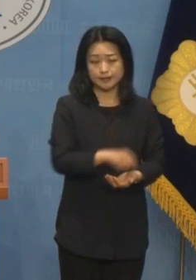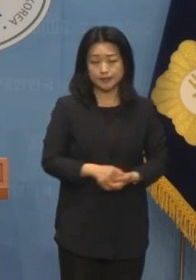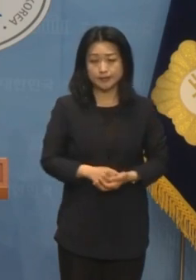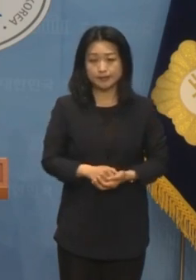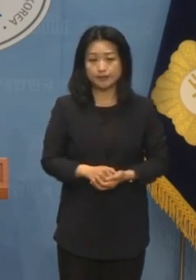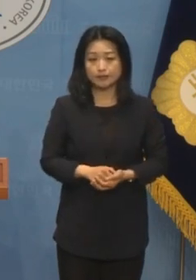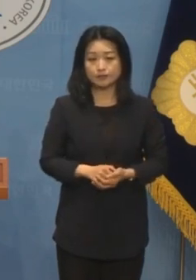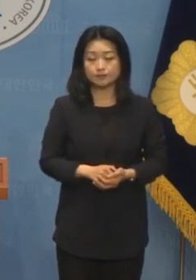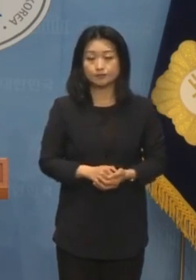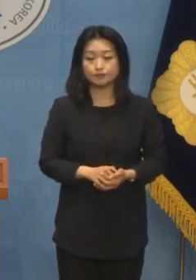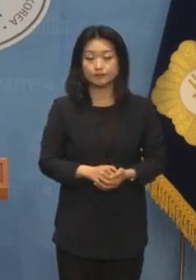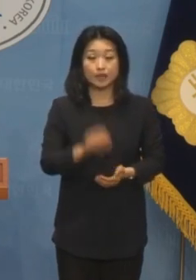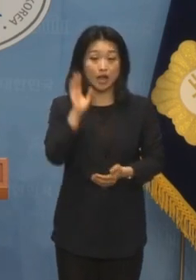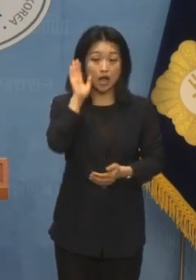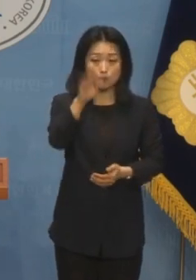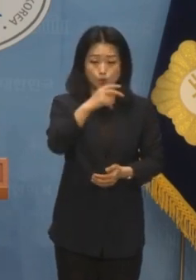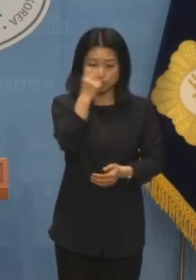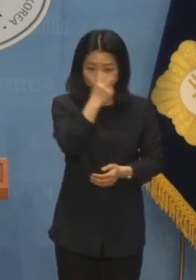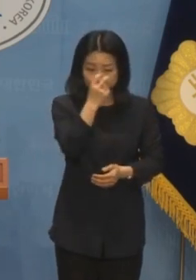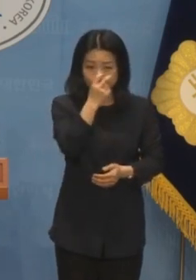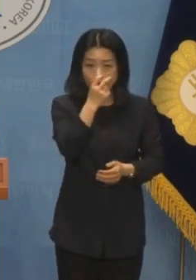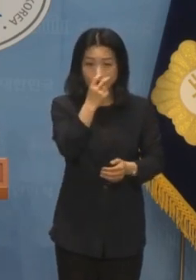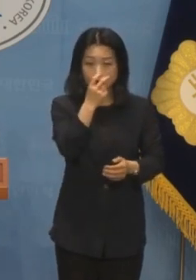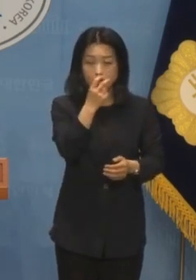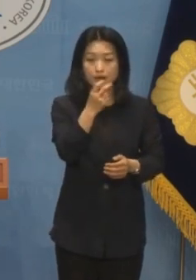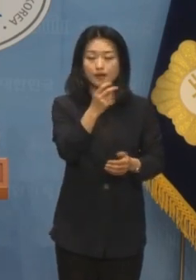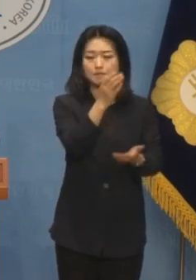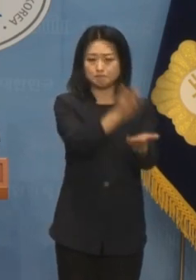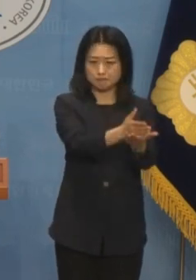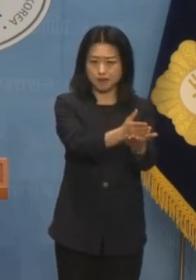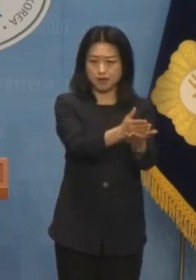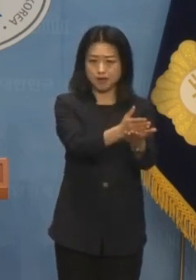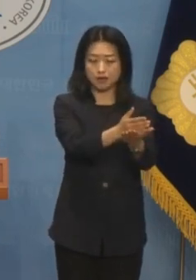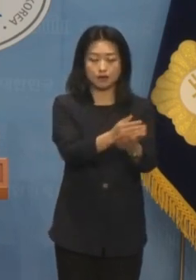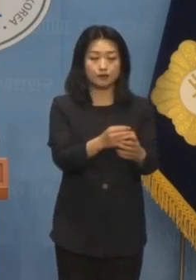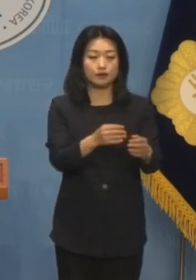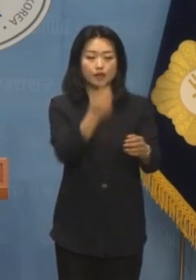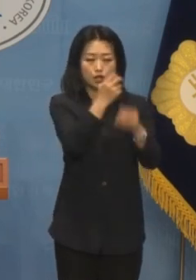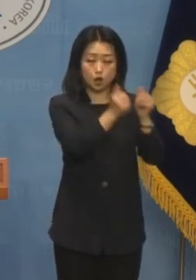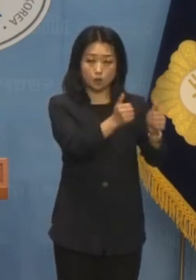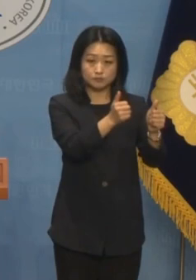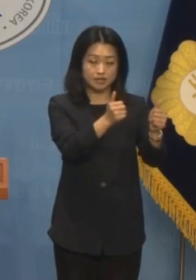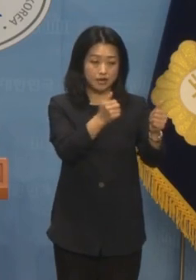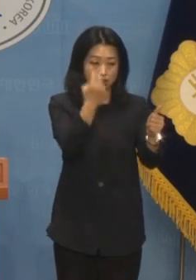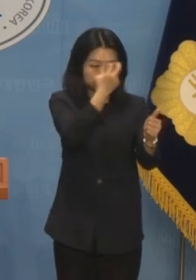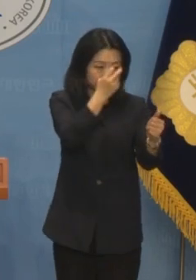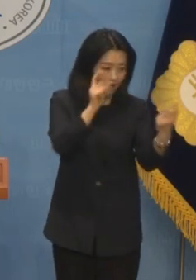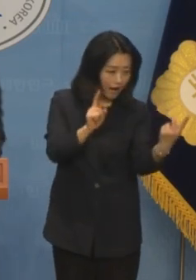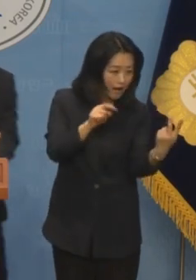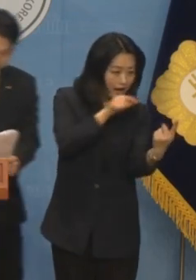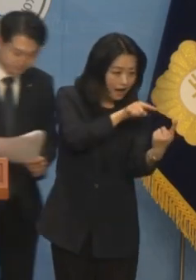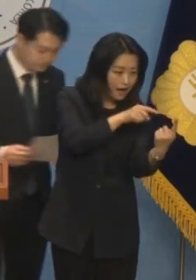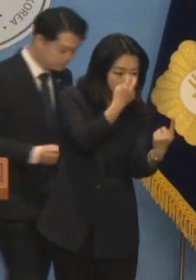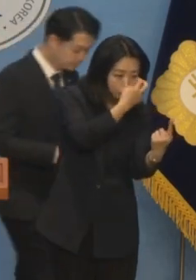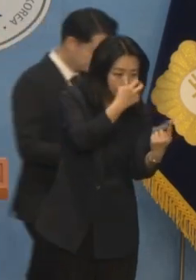이제 정치검찰은 수사의 주체가 아니라 수사의 대상이 되어야 할 것입니다.